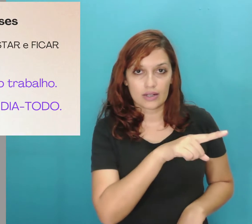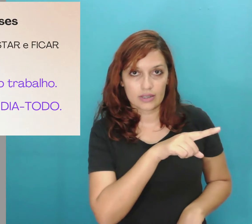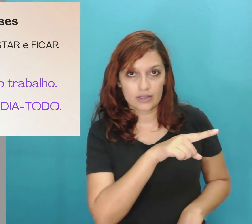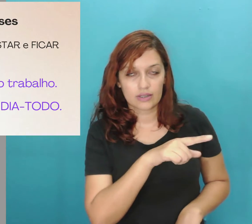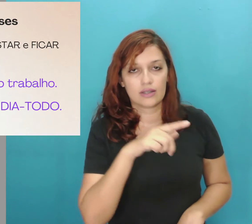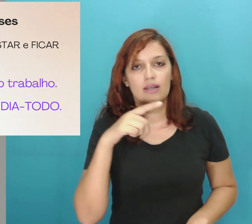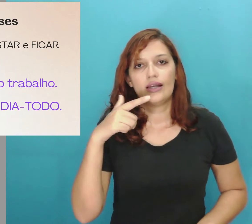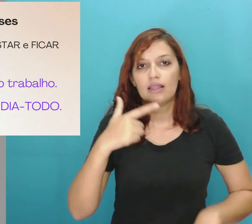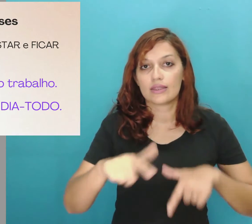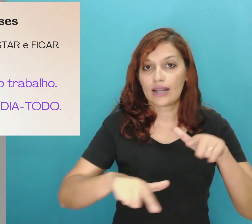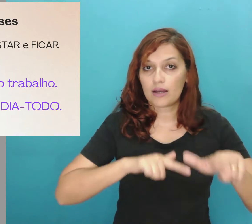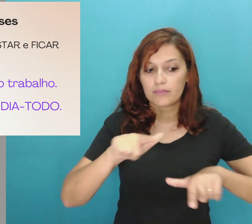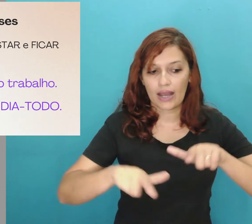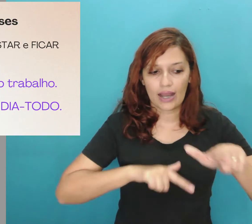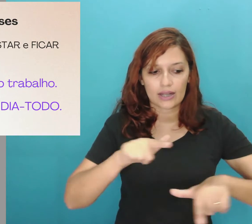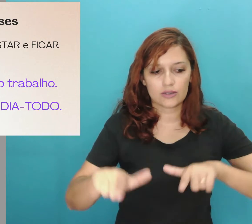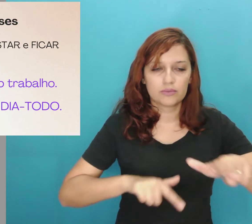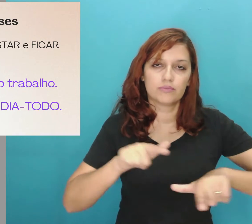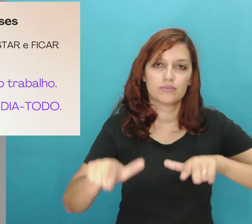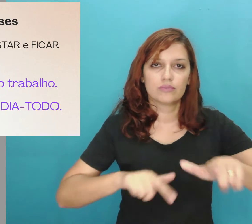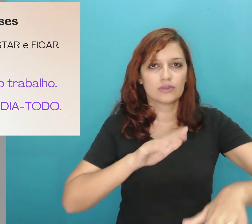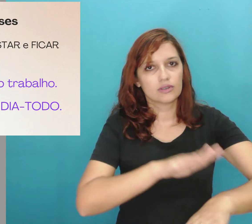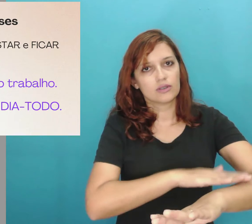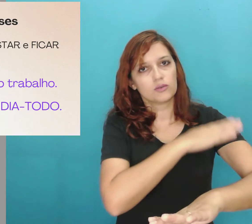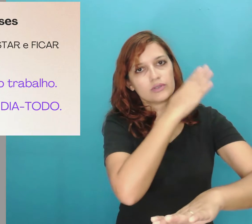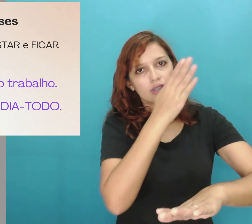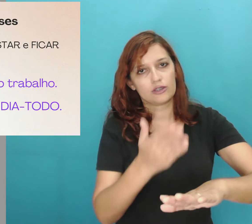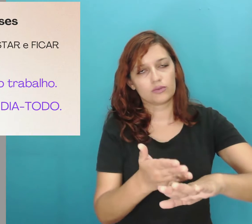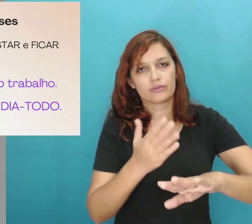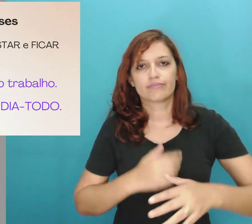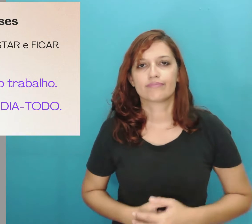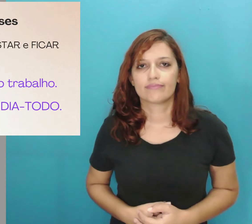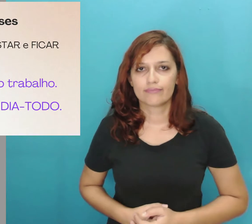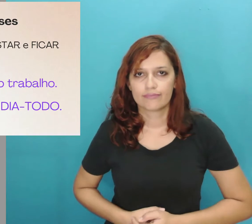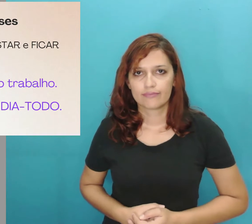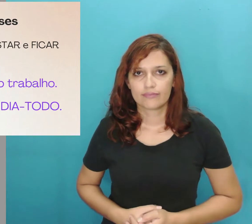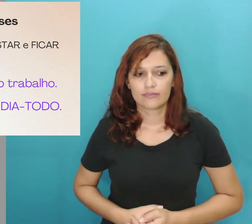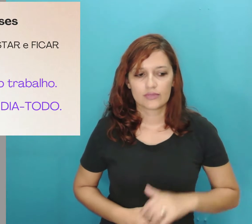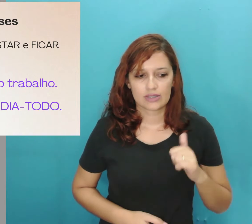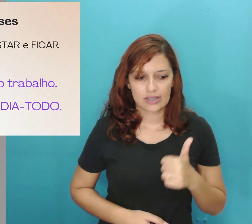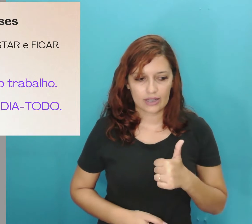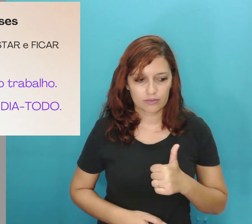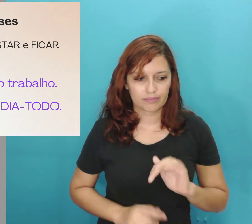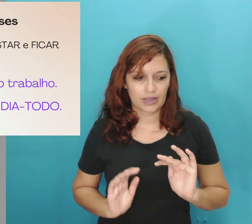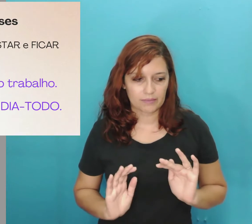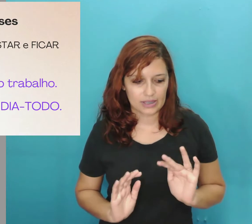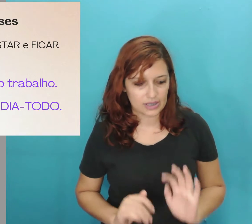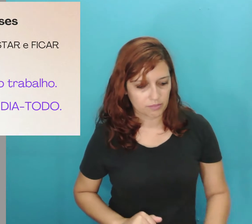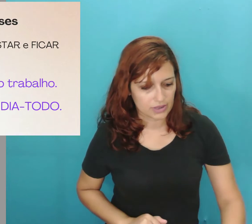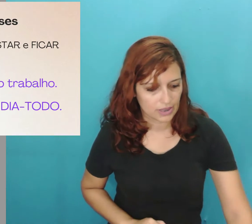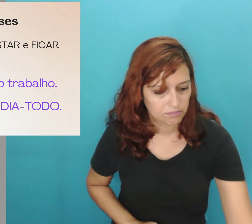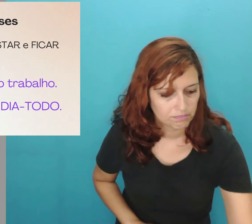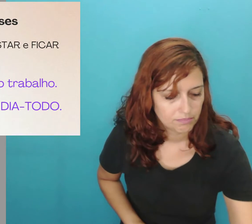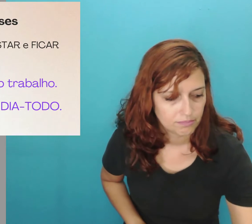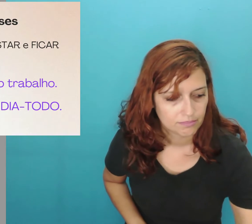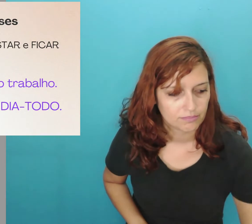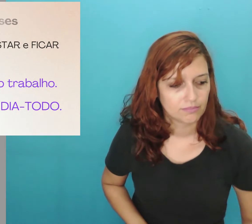ele trabalha o dia todo, certo? Bem mais simples, né?